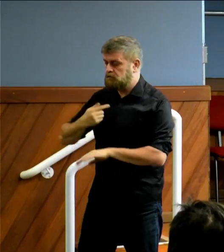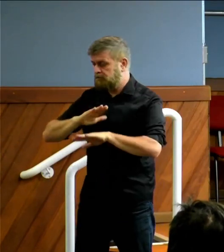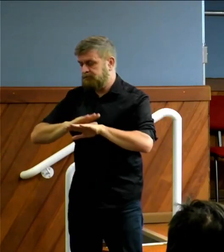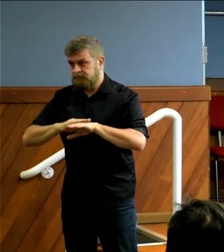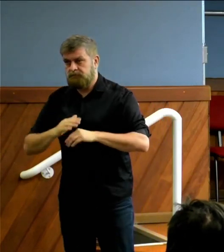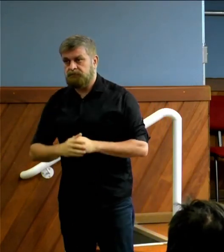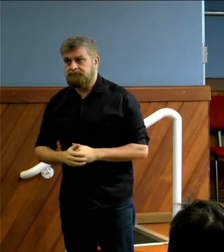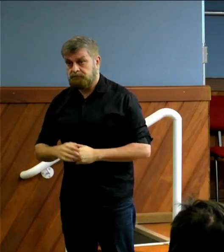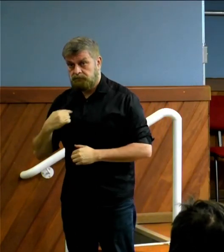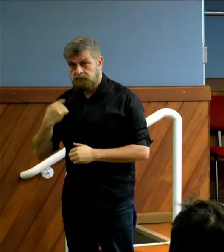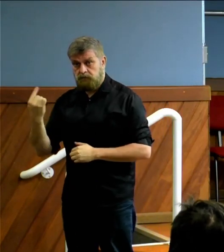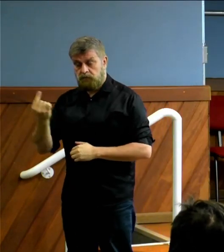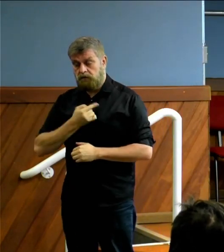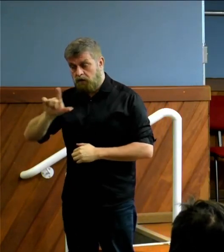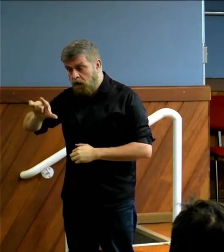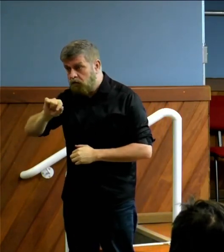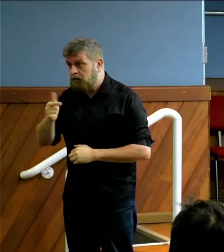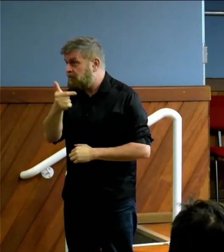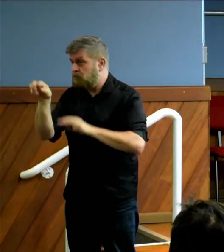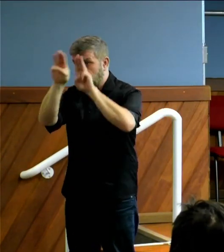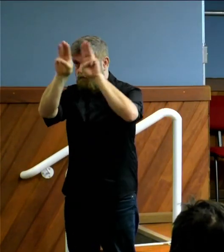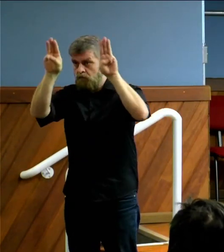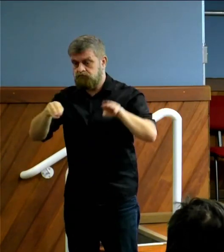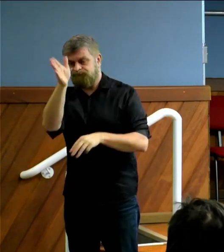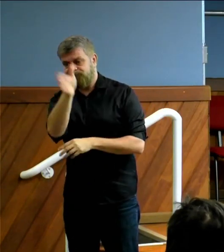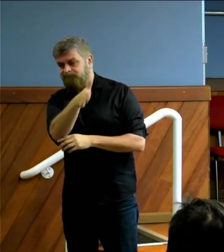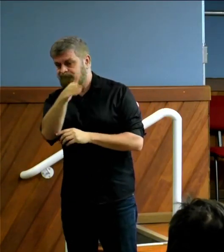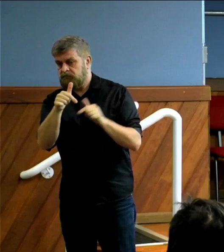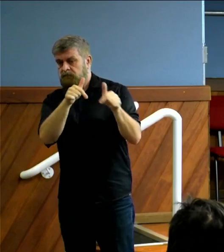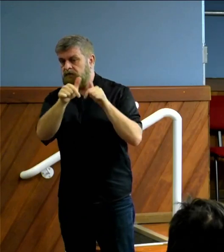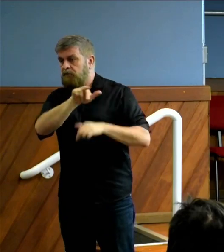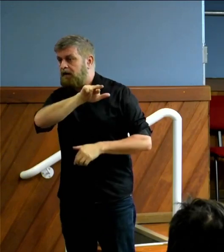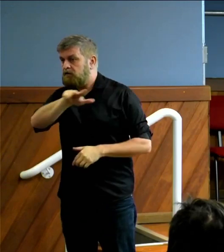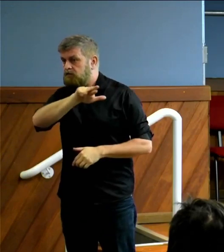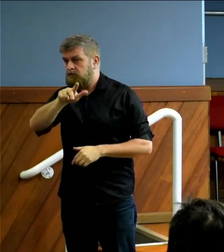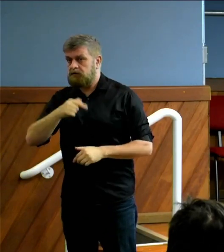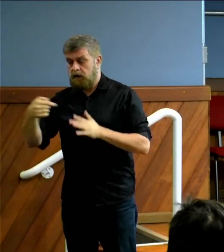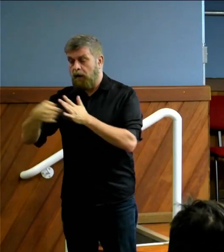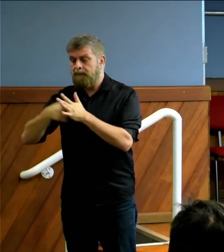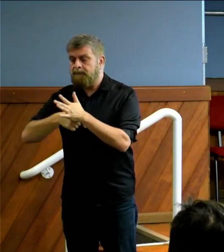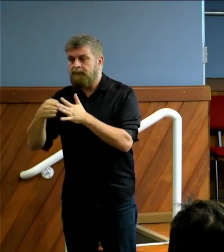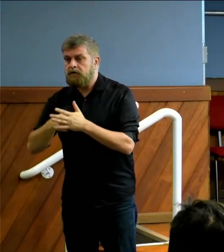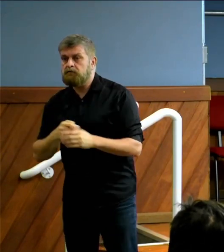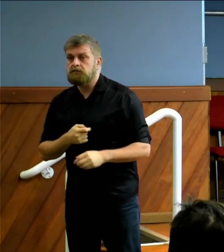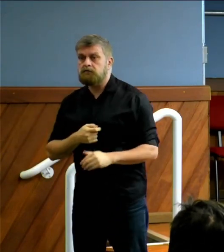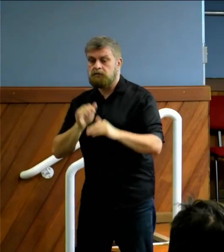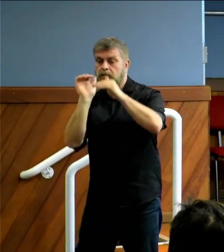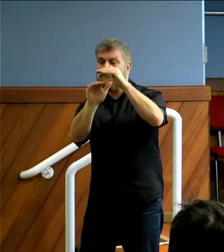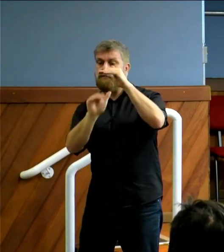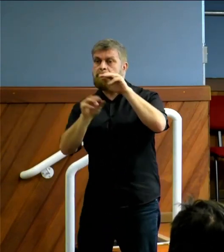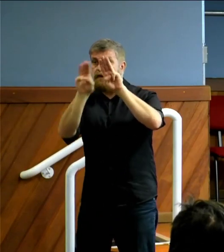a gente, o que nós optamos? Por não ter museu, porque seria um outro trabalho, a outra dimensão, porque a pergunta é, qual é o acervo do seu